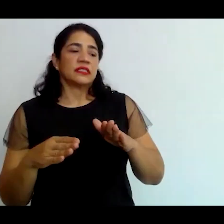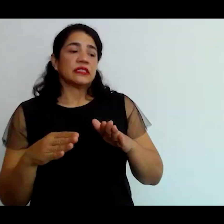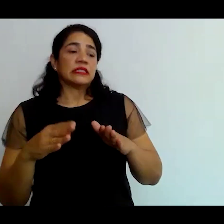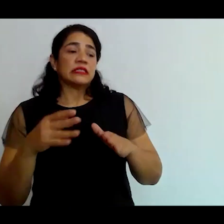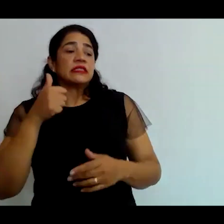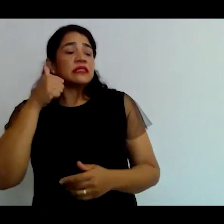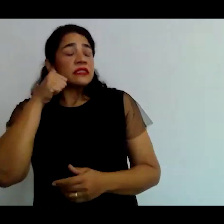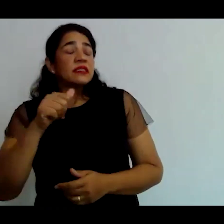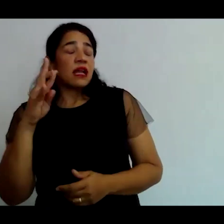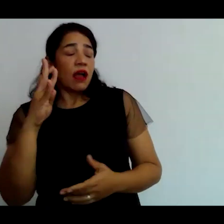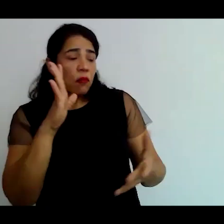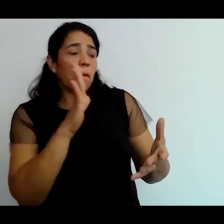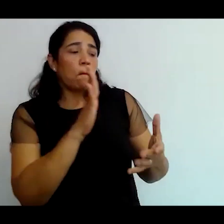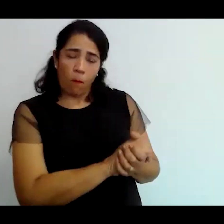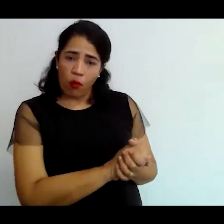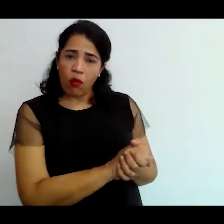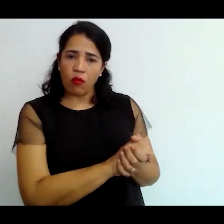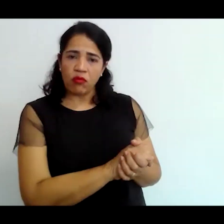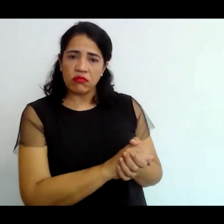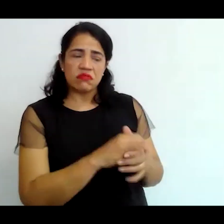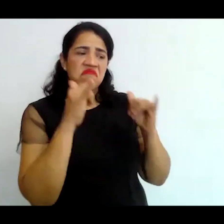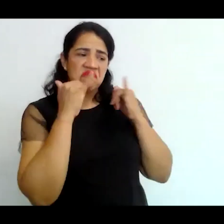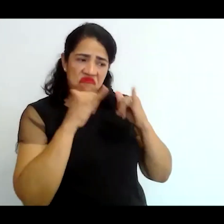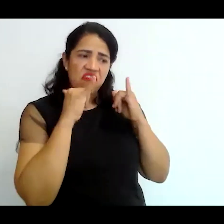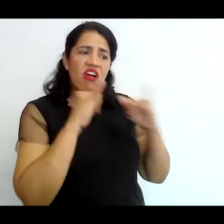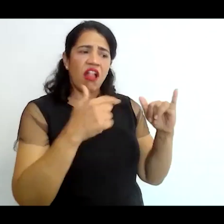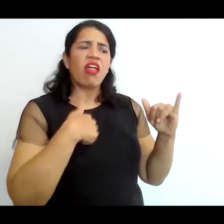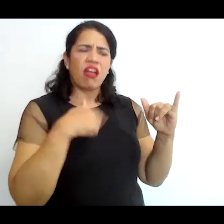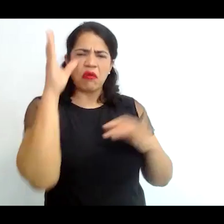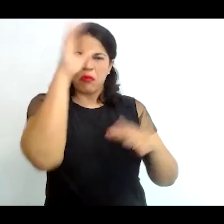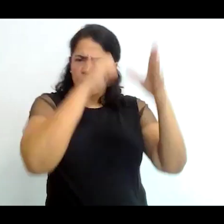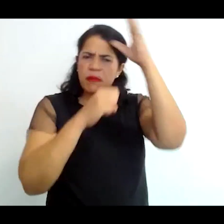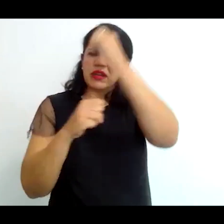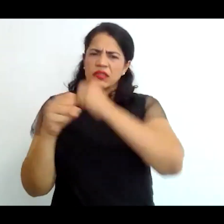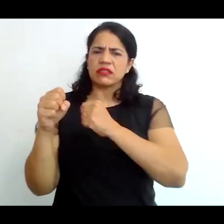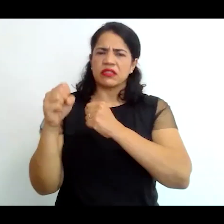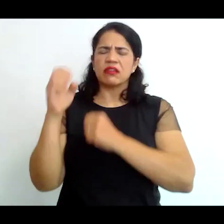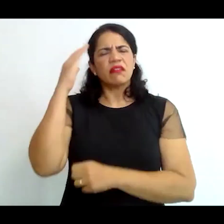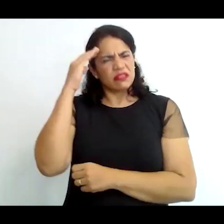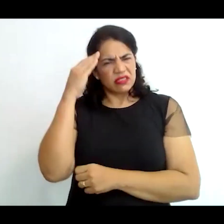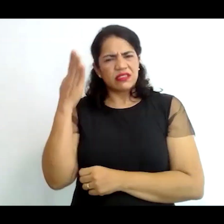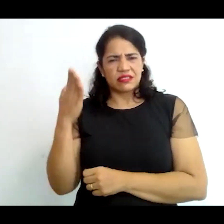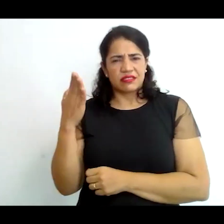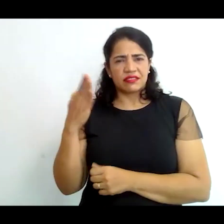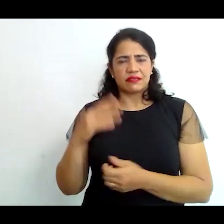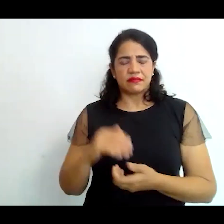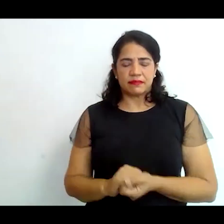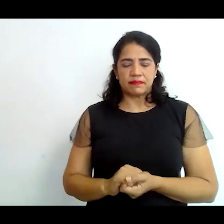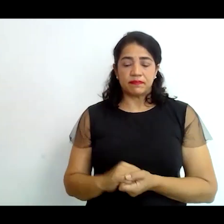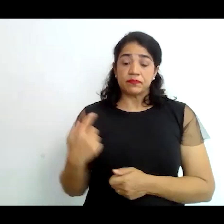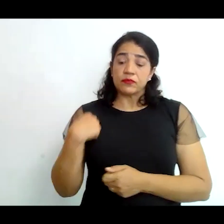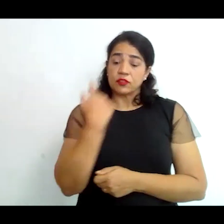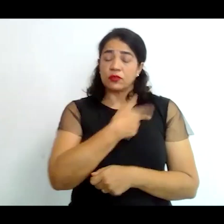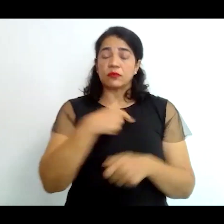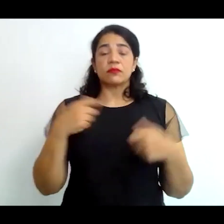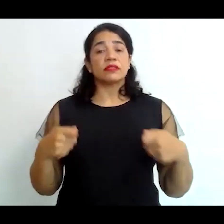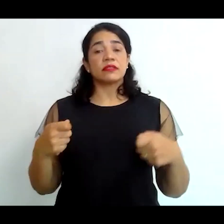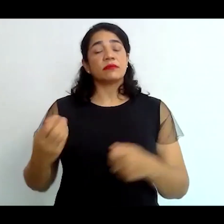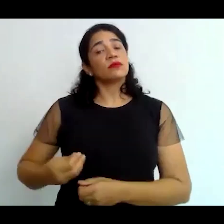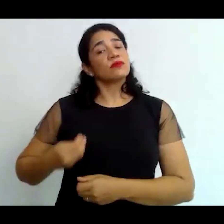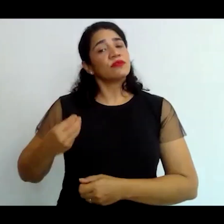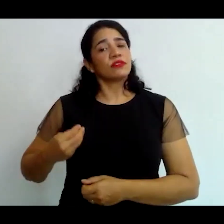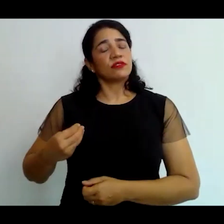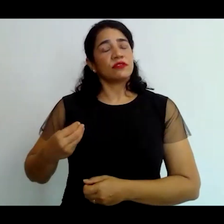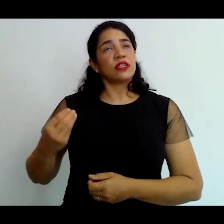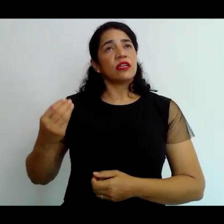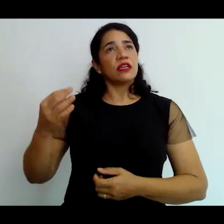que aprender a me sujeitar ao que ela falava, ao que ela fala para mim. Você entendeu? Precisamos viver no Espírito, aprendendo a nos encher